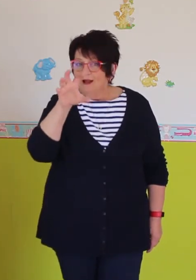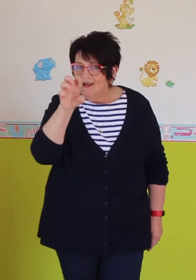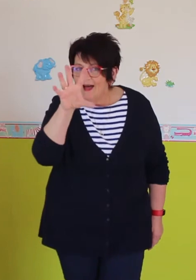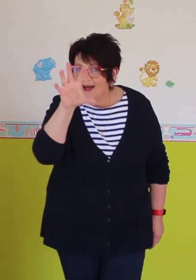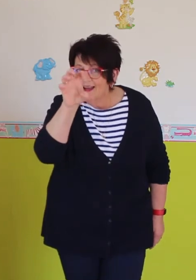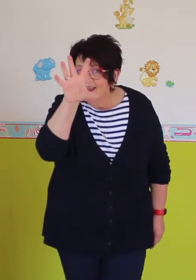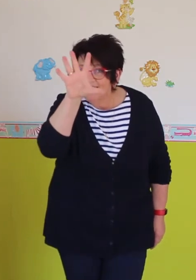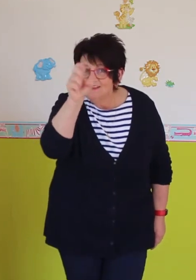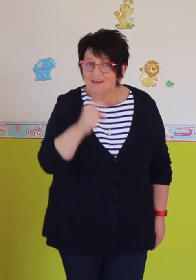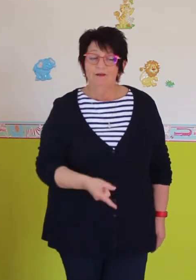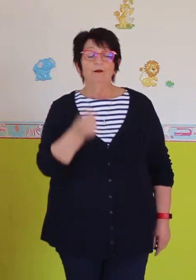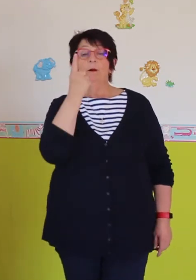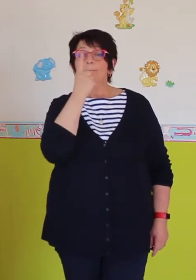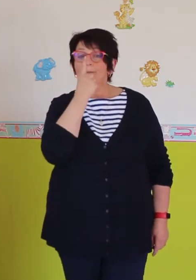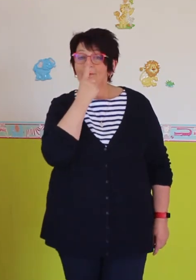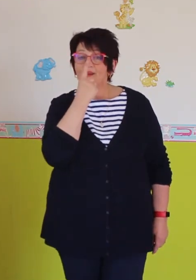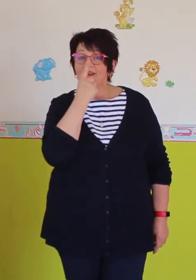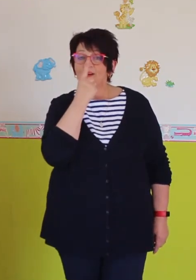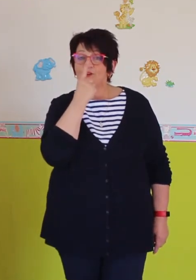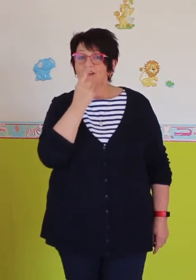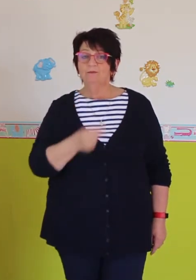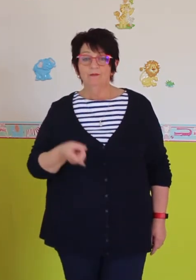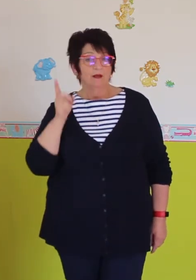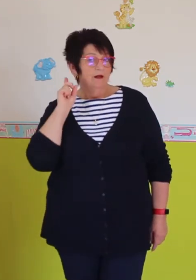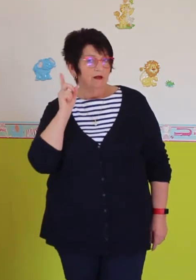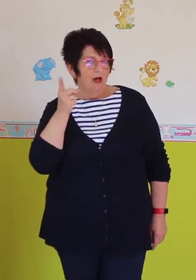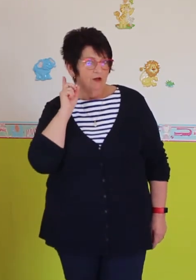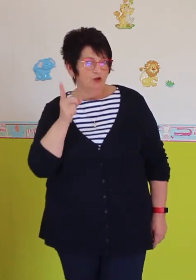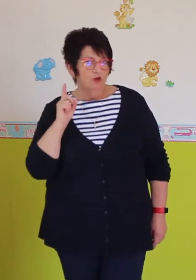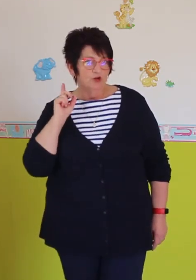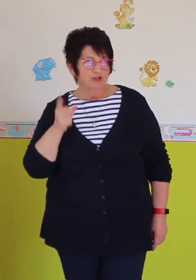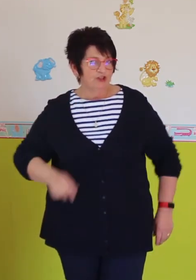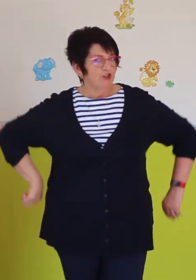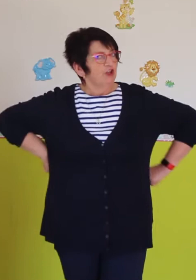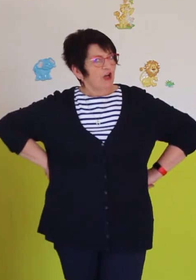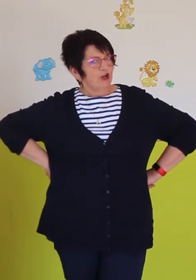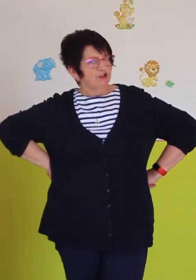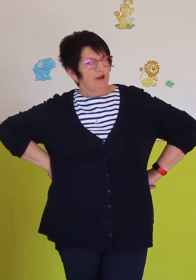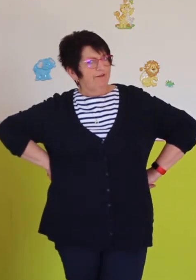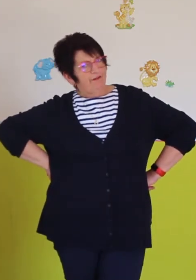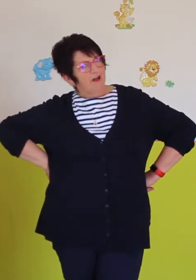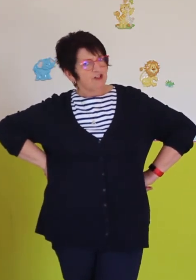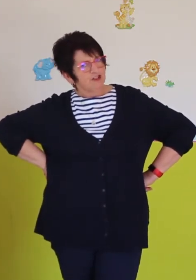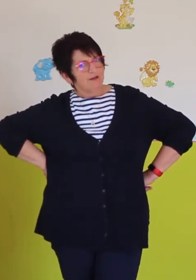l'araignée m'a piqué le nez, la coquine, elle était fâchée.